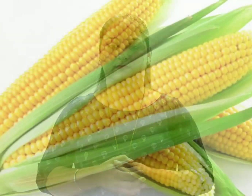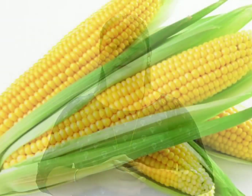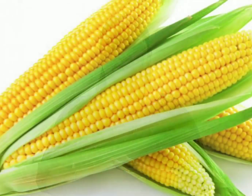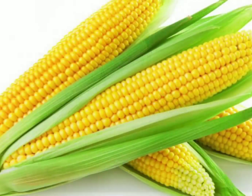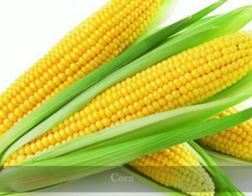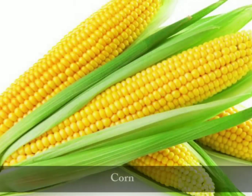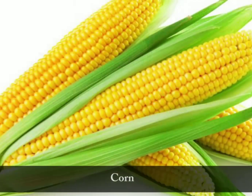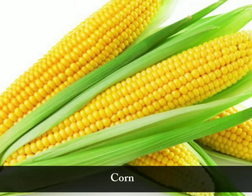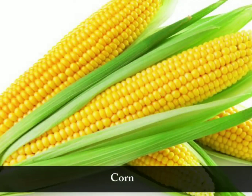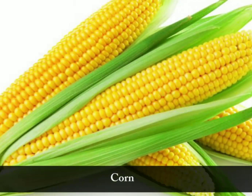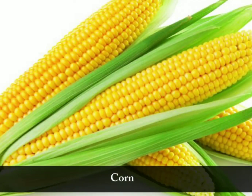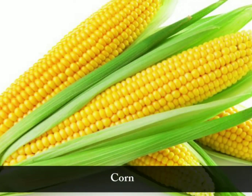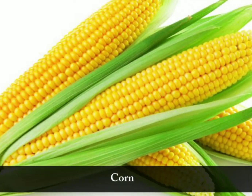मक्का,